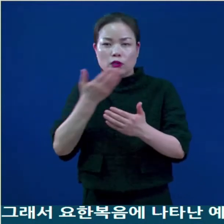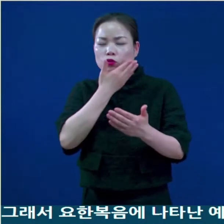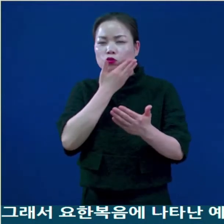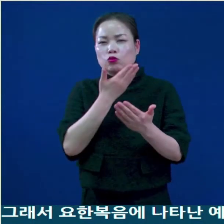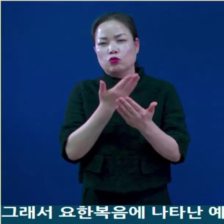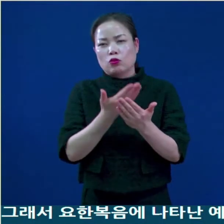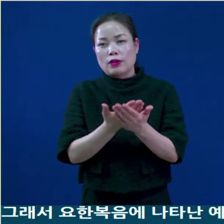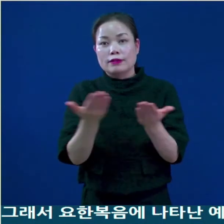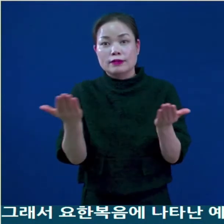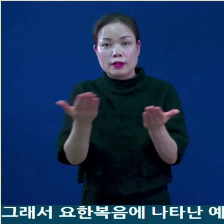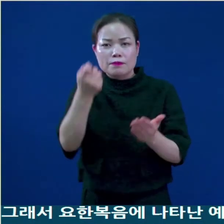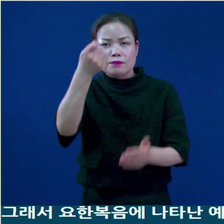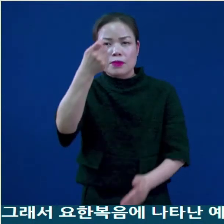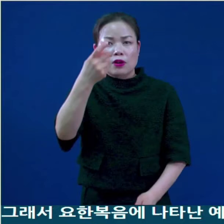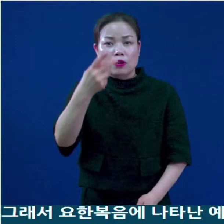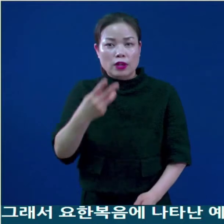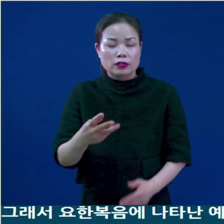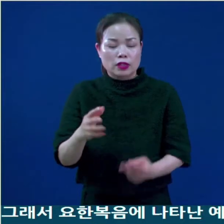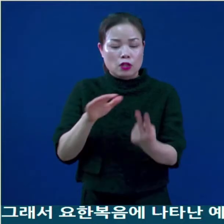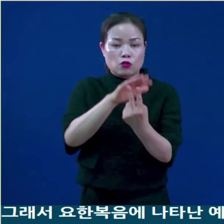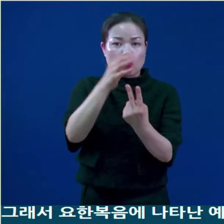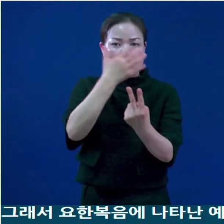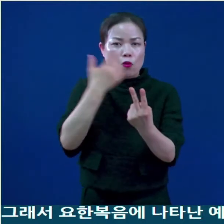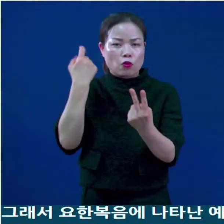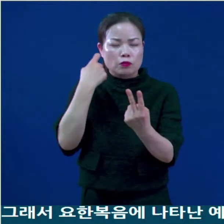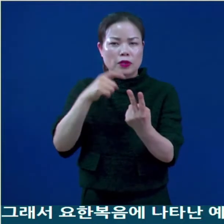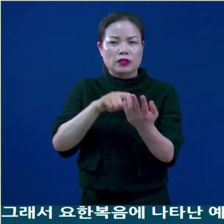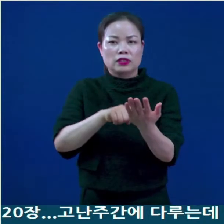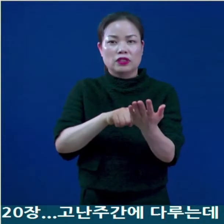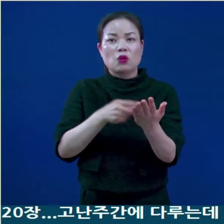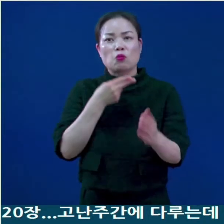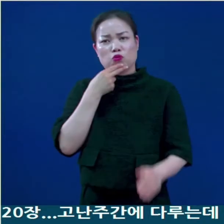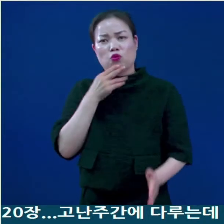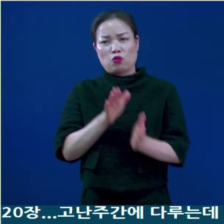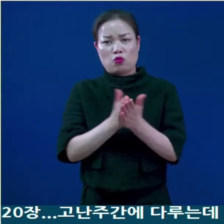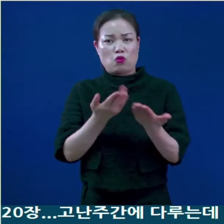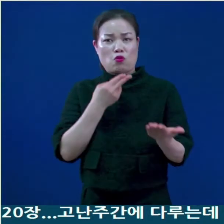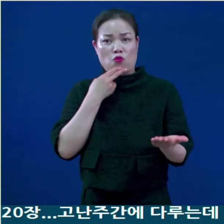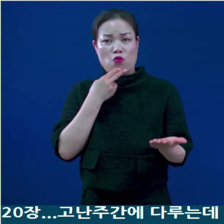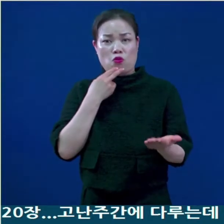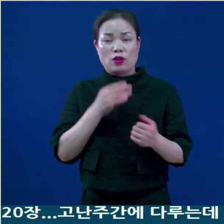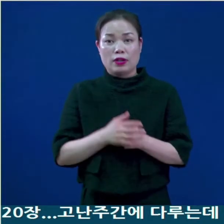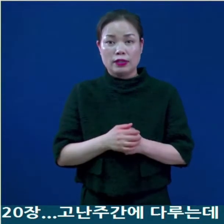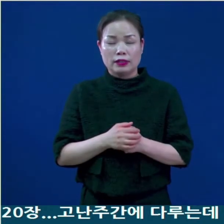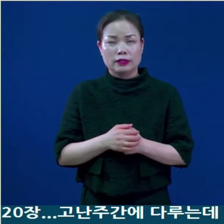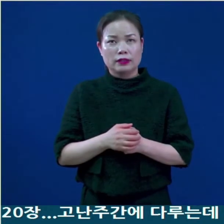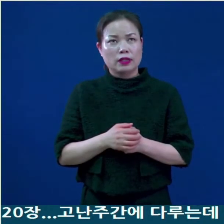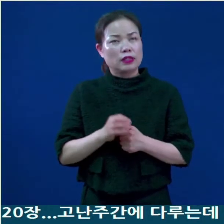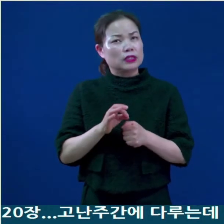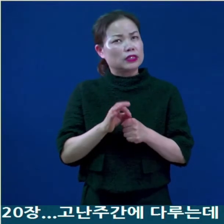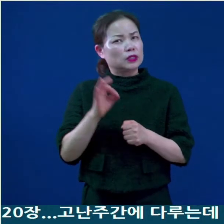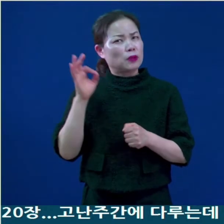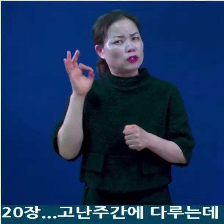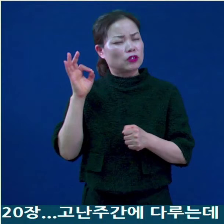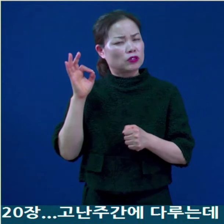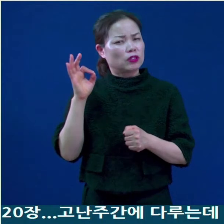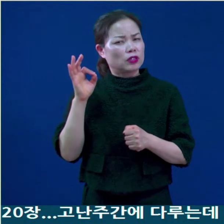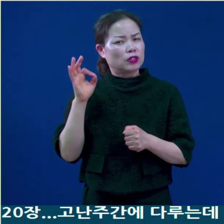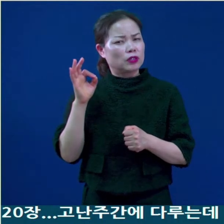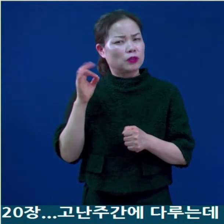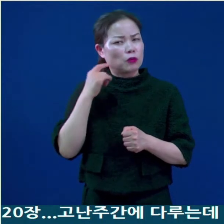사건들이 몇 가지가 요한복음에는 안 나타나요. 저는 이제 한 10여 년 전에 이 부분을